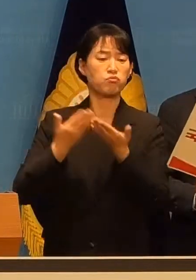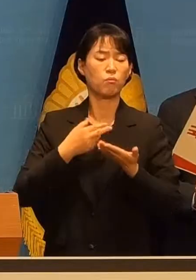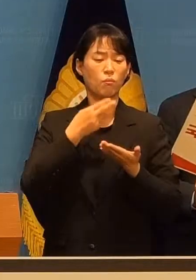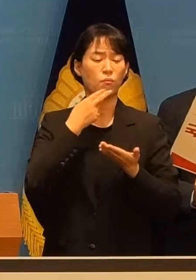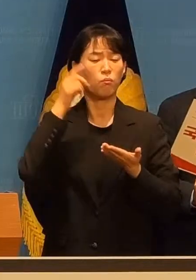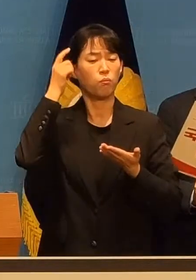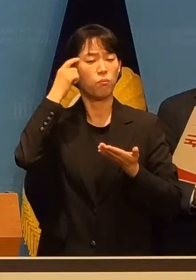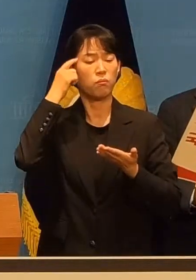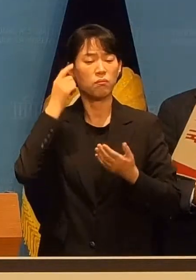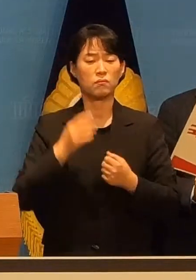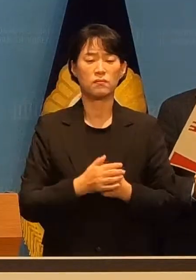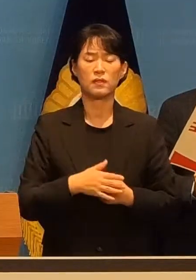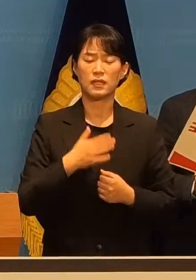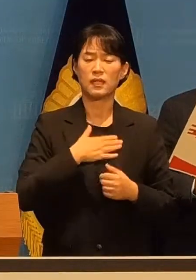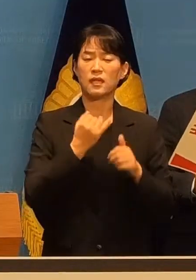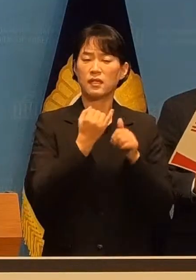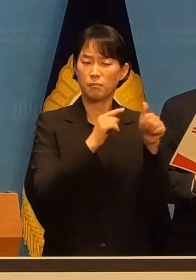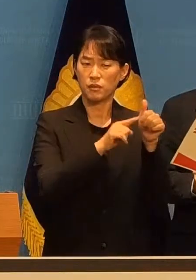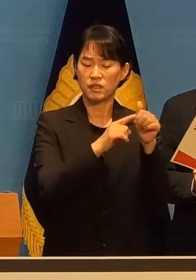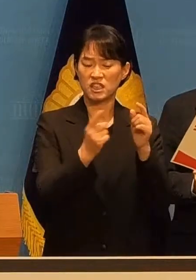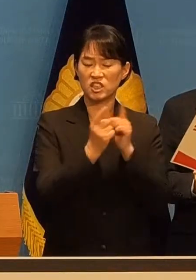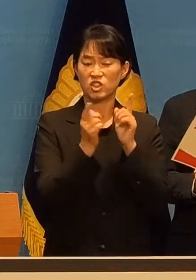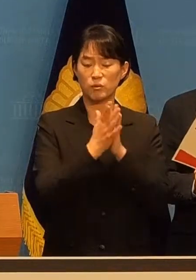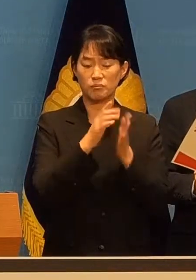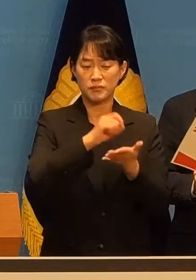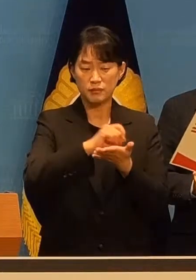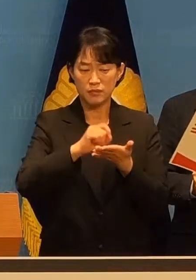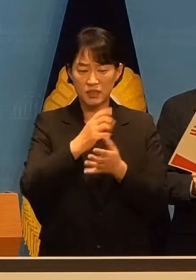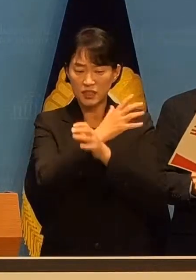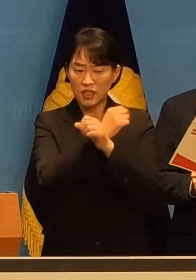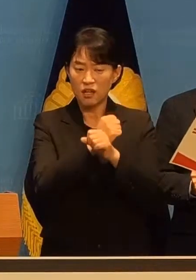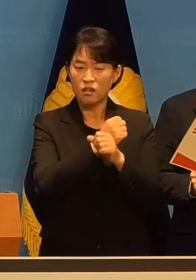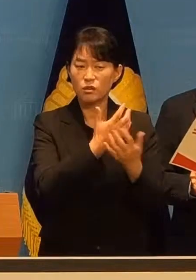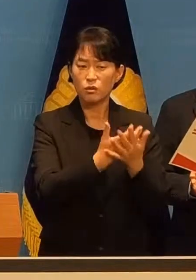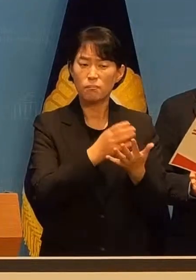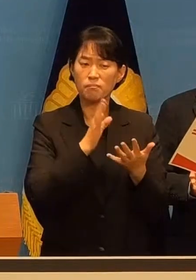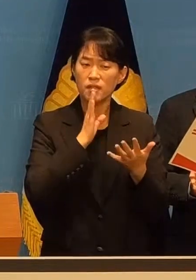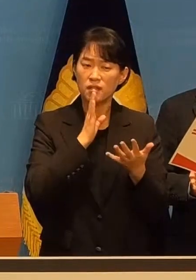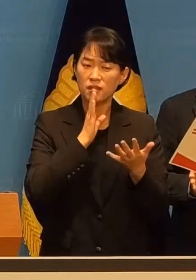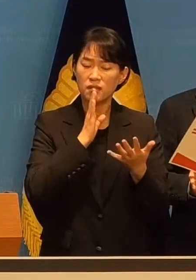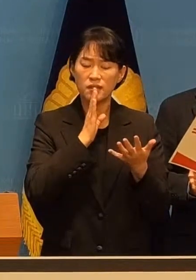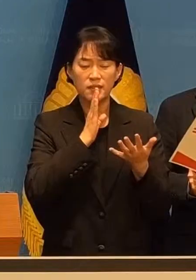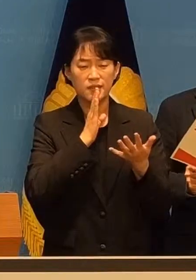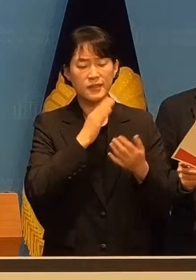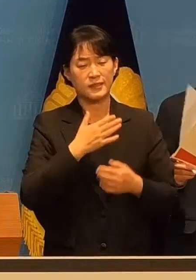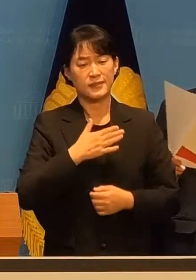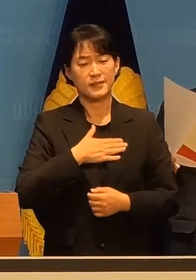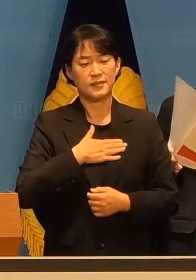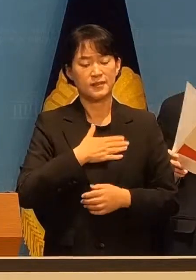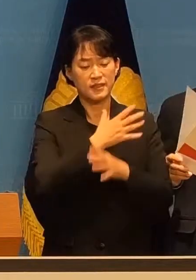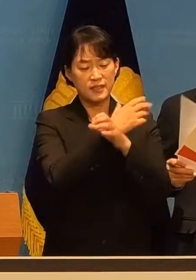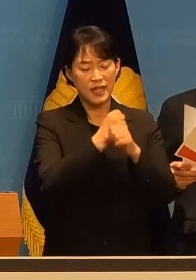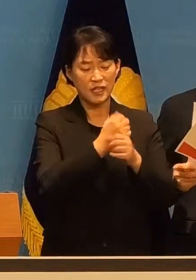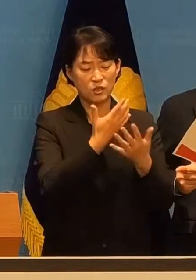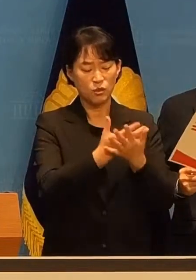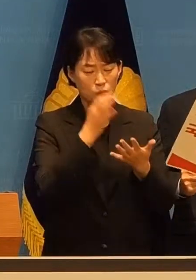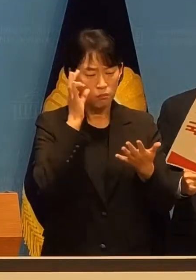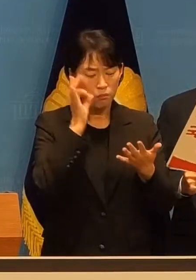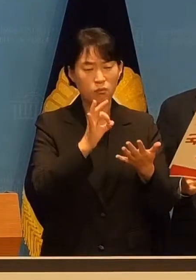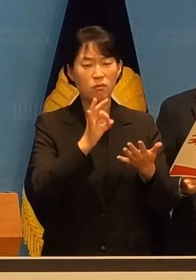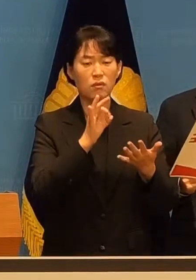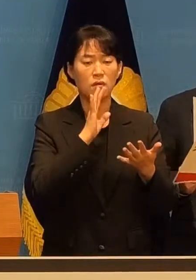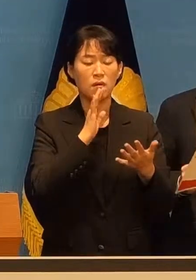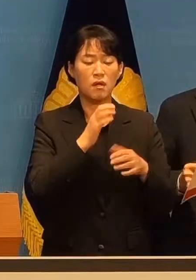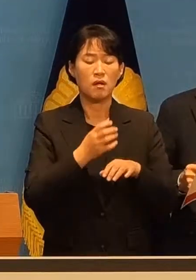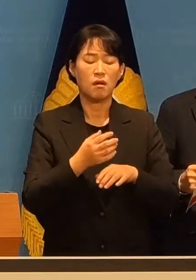않았습니까? 제 남편이 직접 작성한 계약서가 맞기는 합니까? 저는 그 계약서를 보는 순간